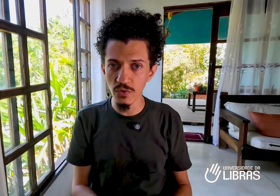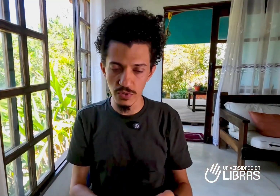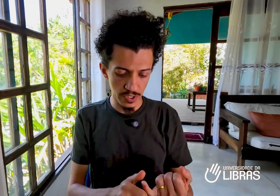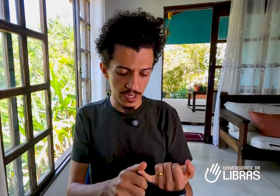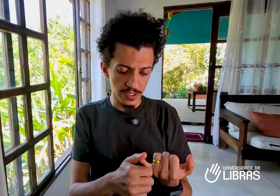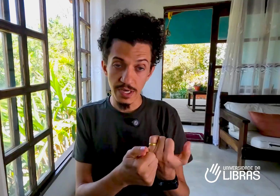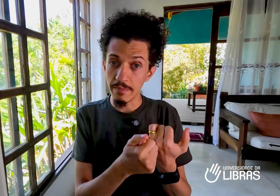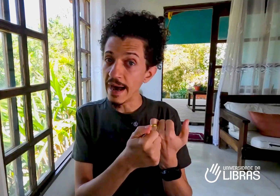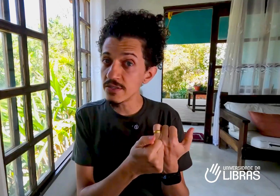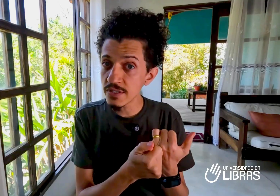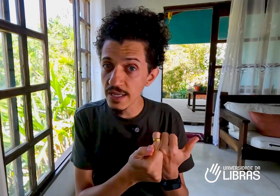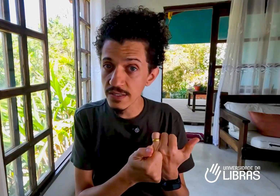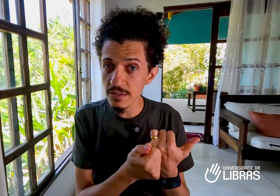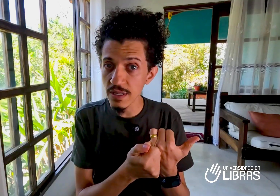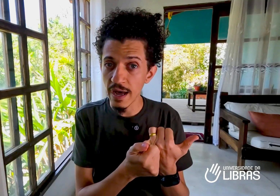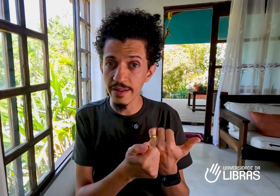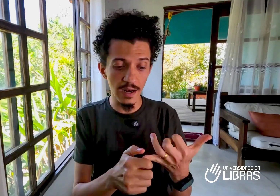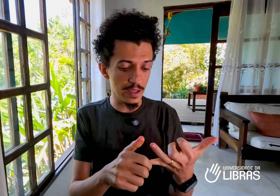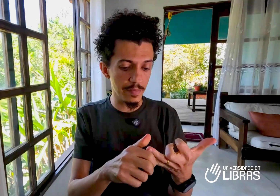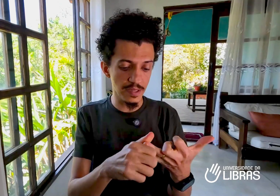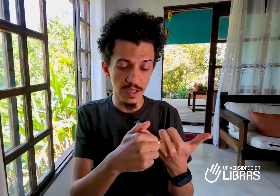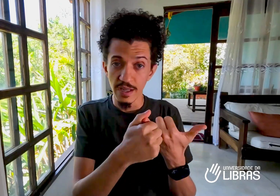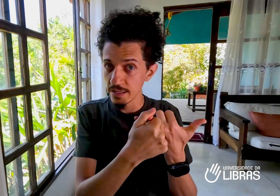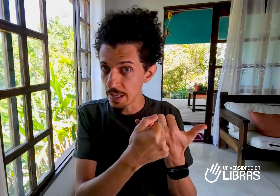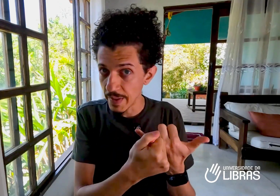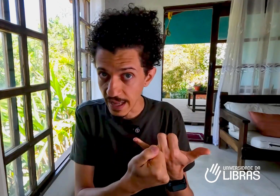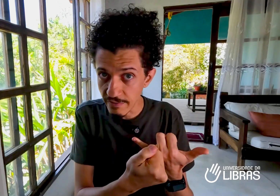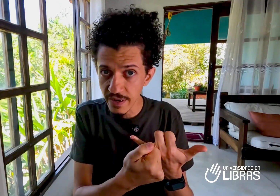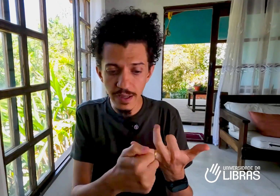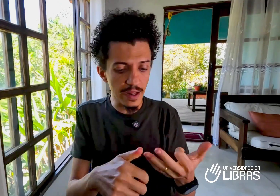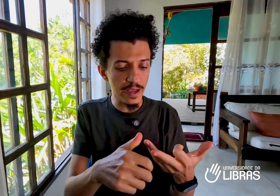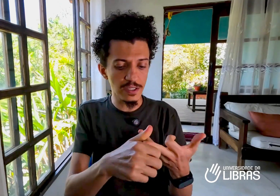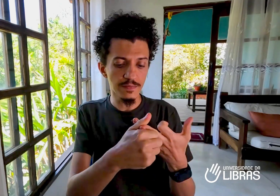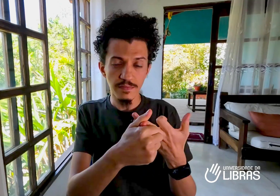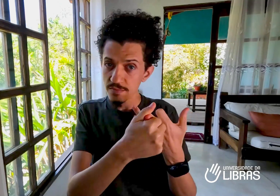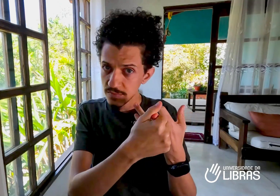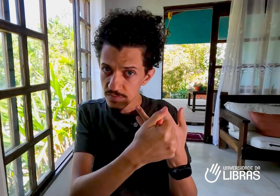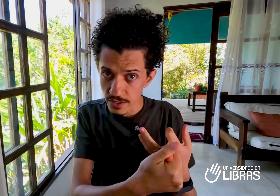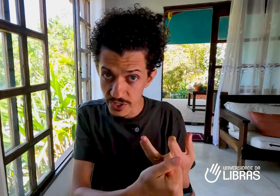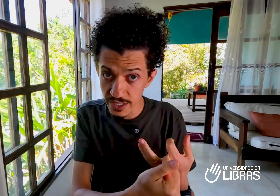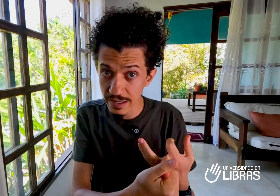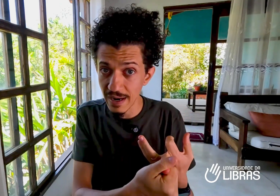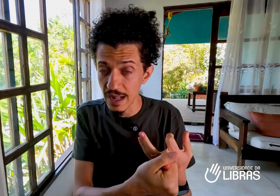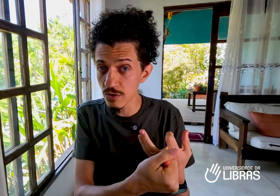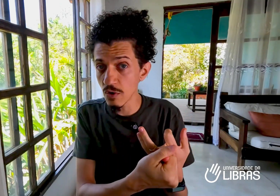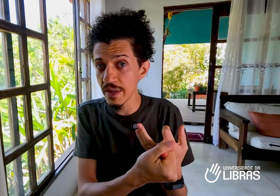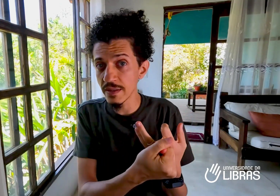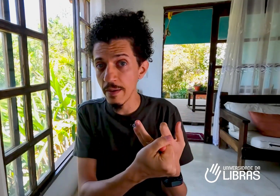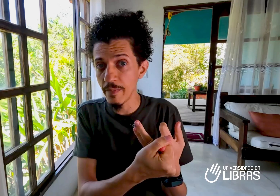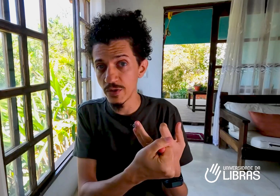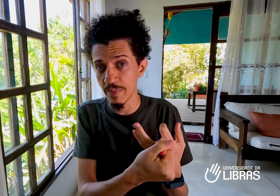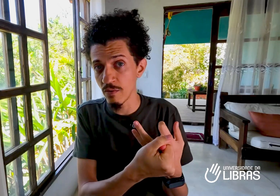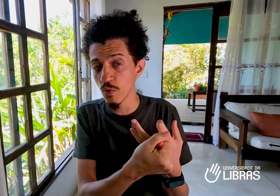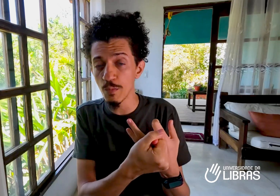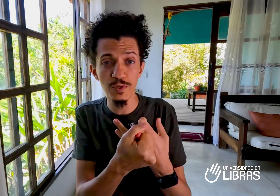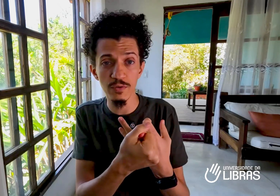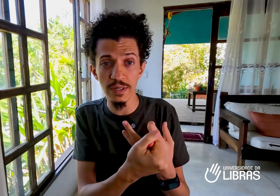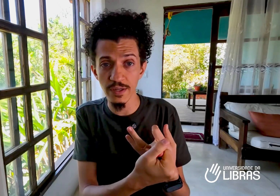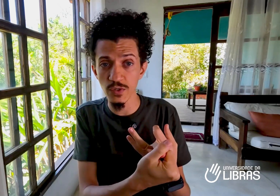surdos. Tinha mais de 6 anos na área da Libras, interpretava na igreja, tinha trabalhado como intérprete para um grupo de adolescentes surdos